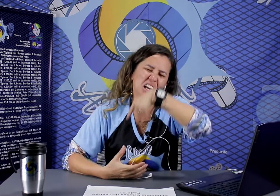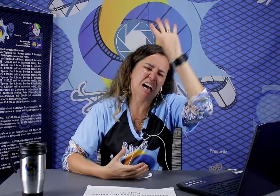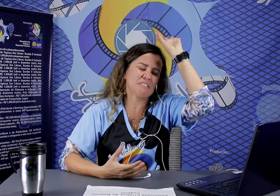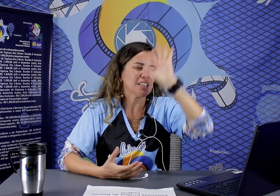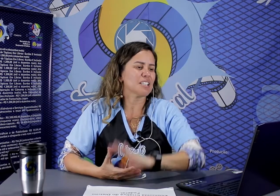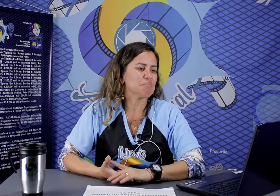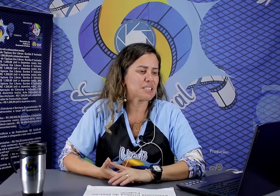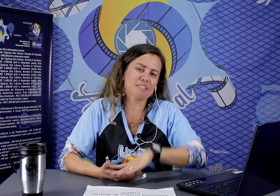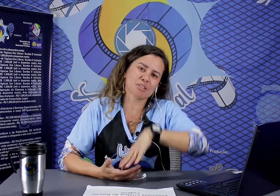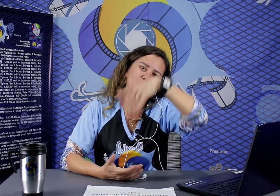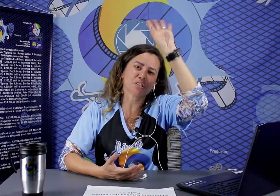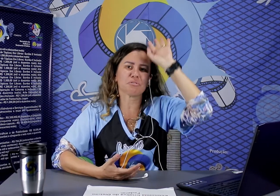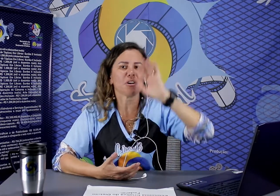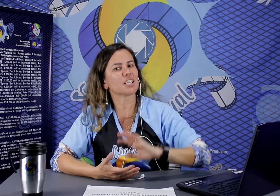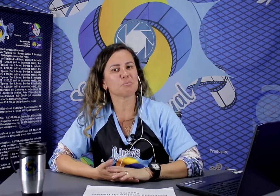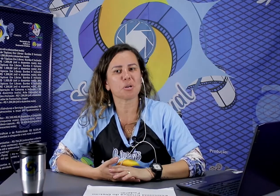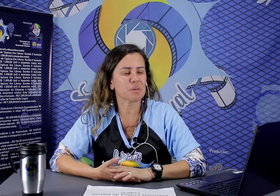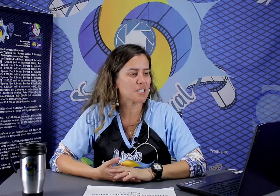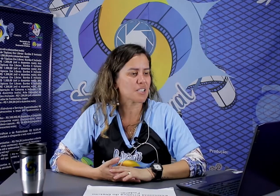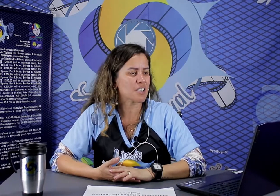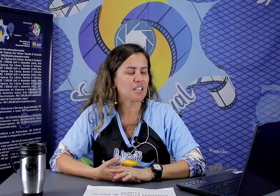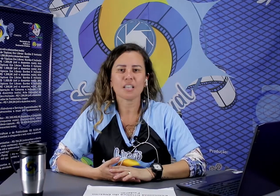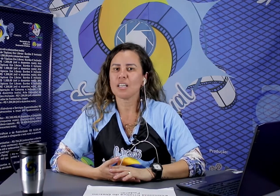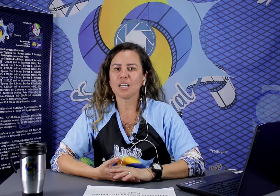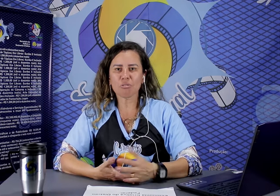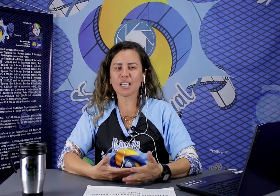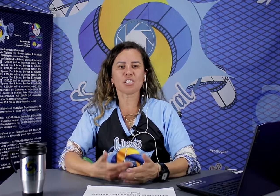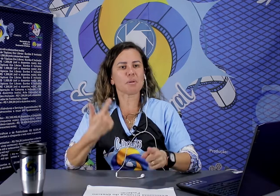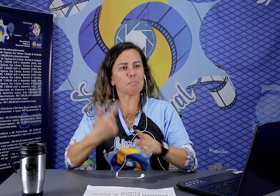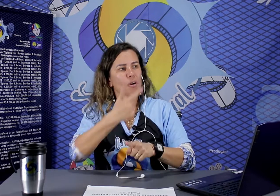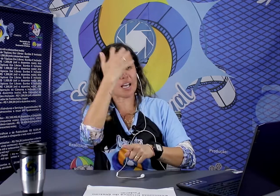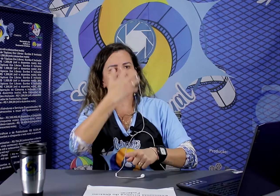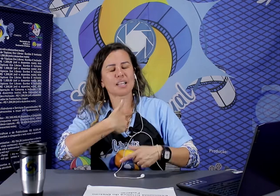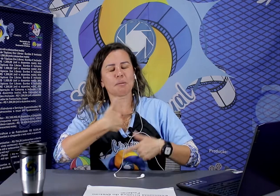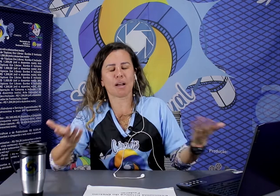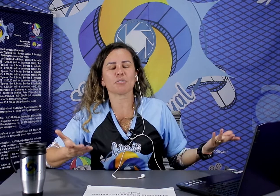chegava, passava 2 dias fora, daqui a pouco aparecia, e eu não entendi, mas por que que ela tá brava comigo?